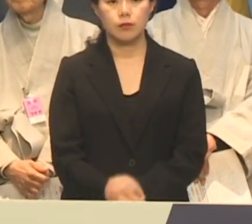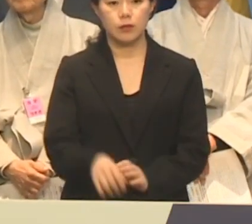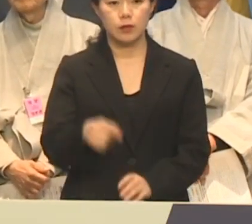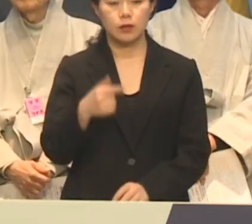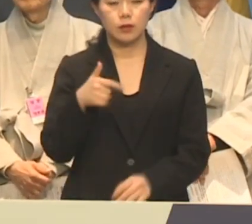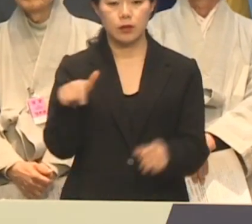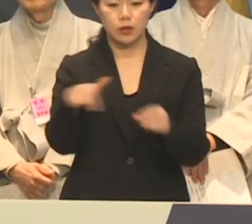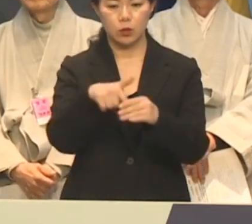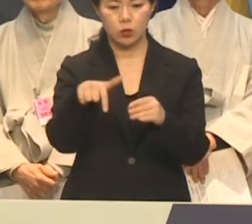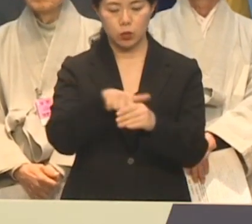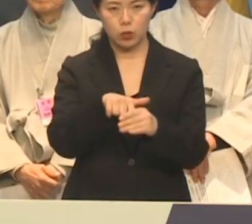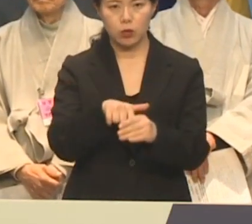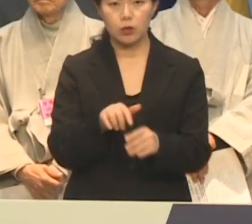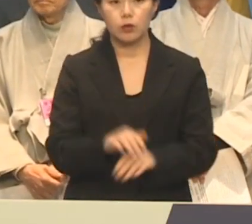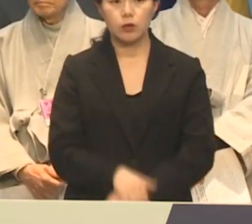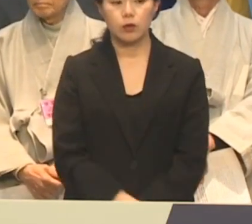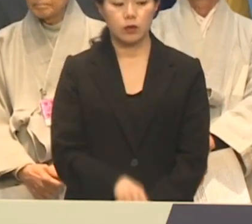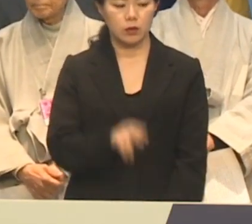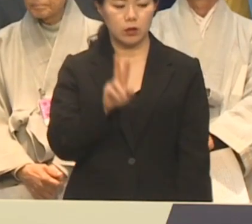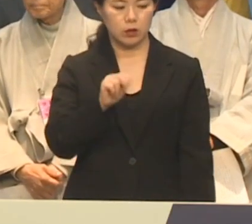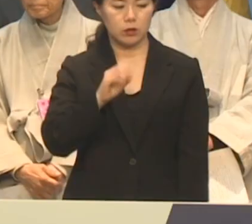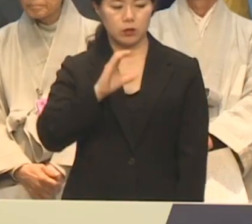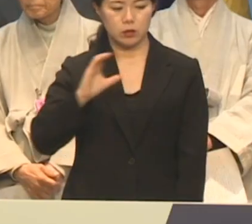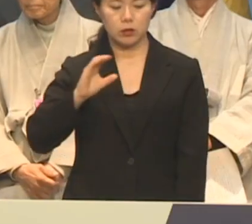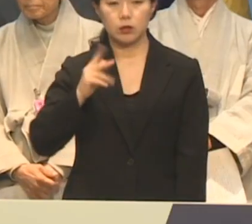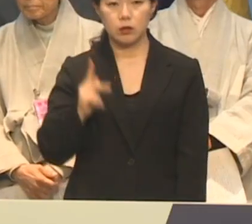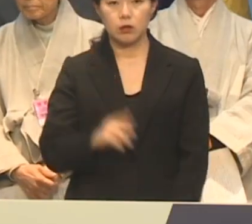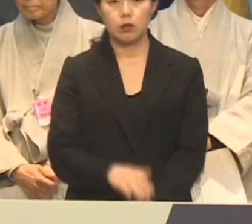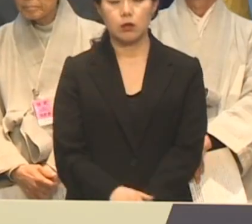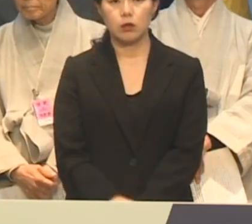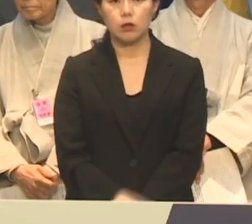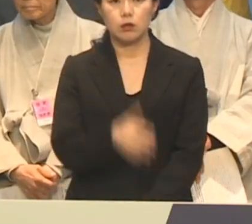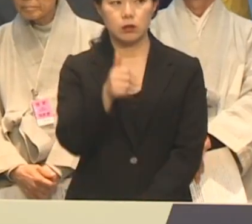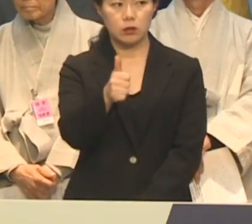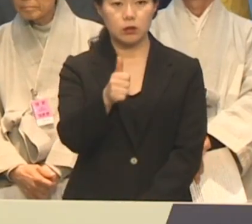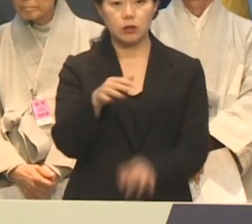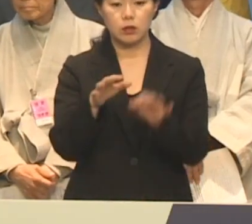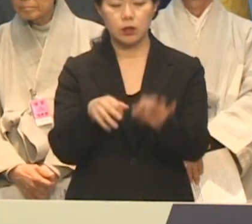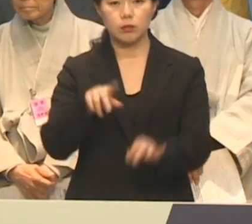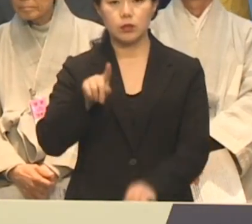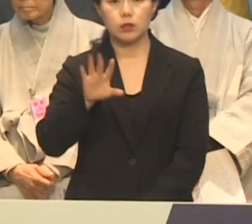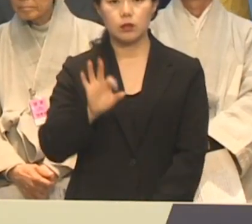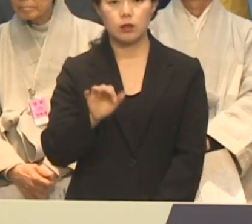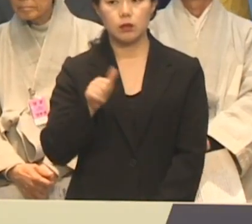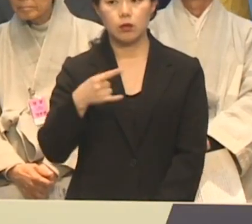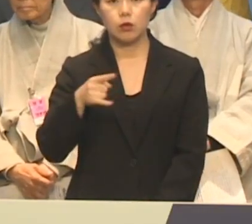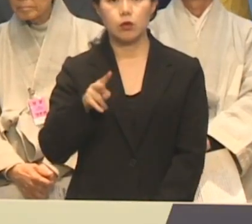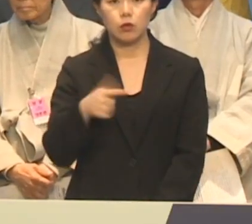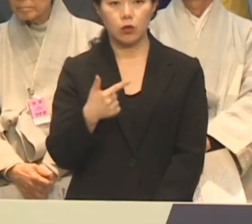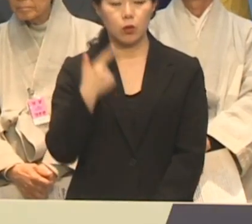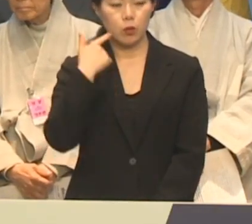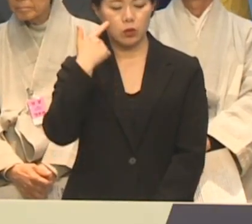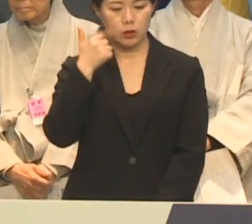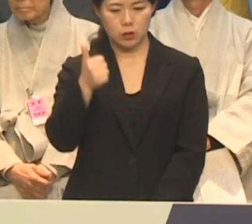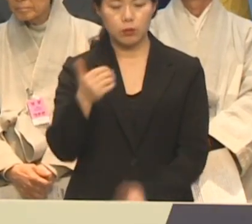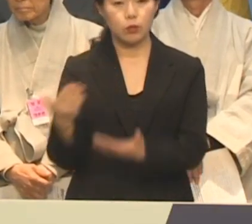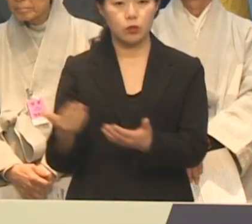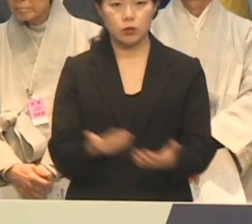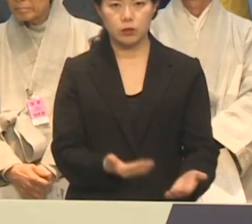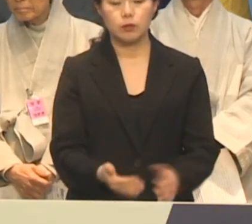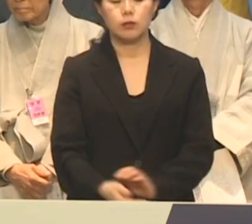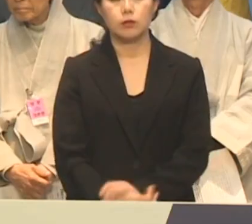개신교회 우리 NC 시국회의 상임 의장을 맡고 계신 김상근 목사님 그리고 원로 목사님 함께